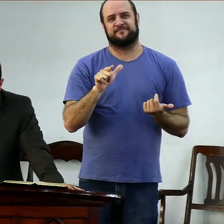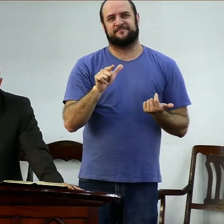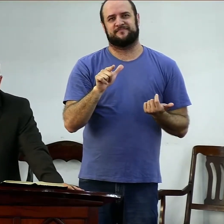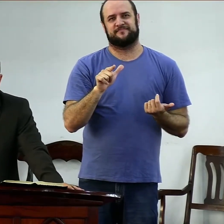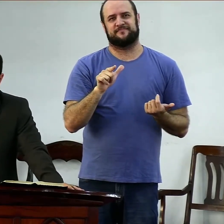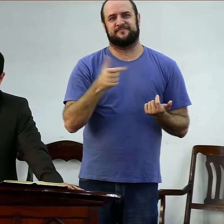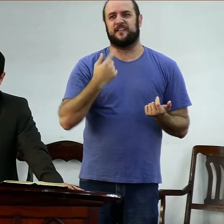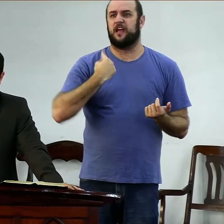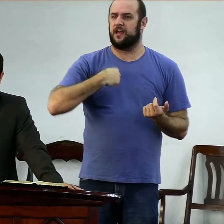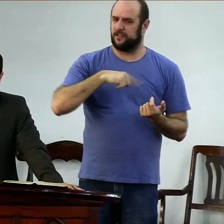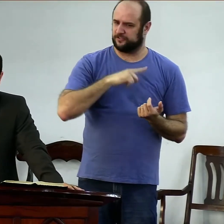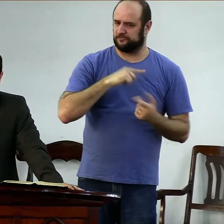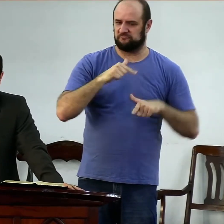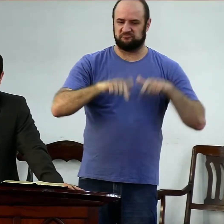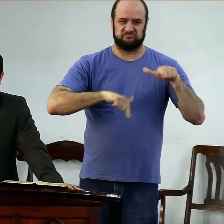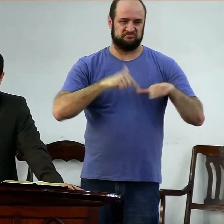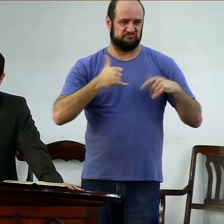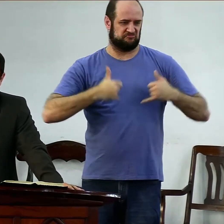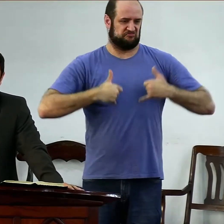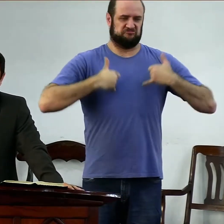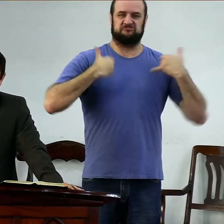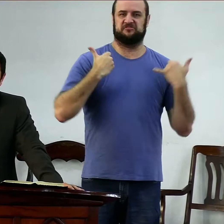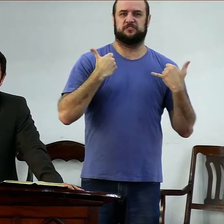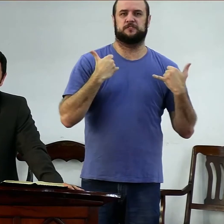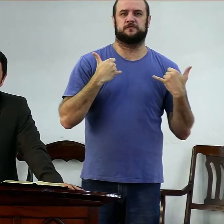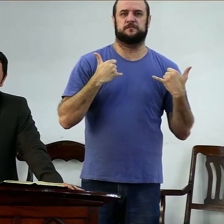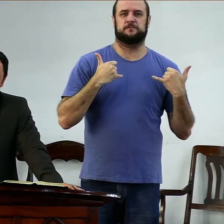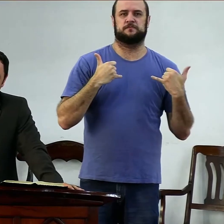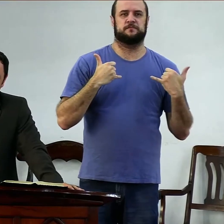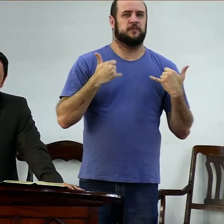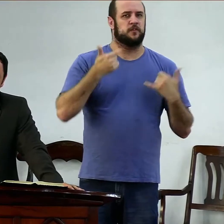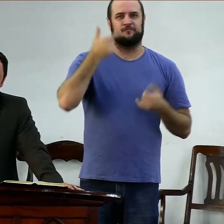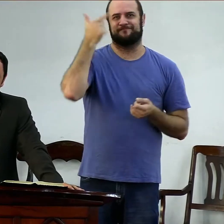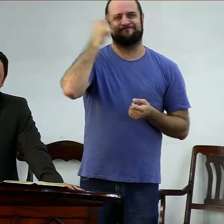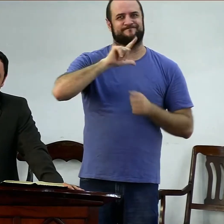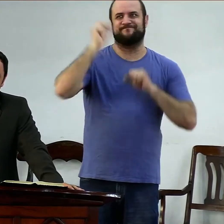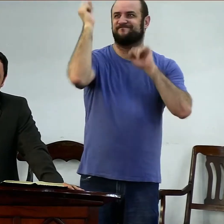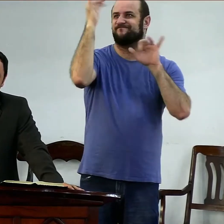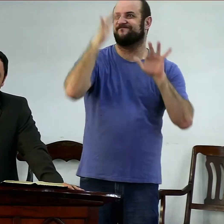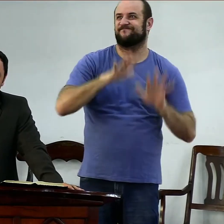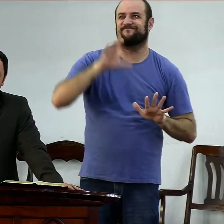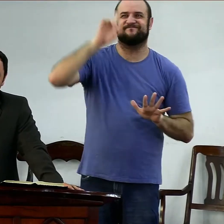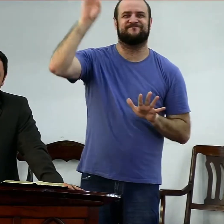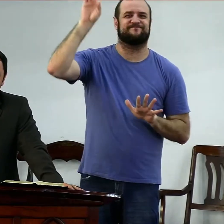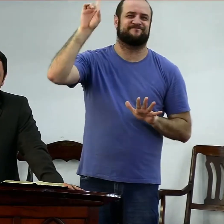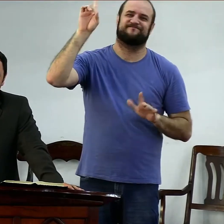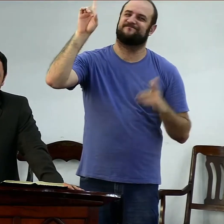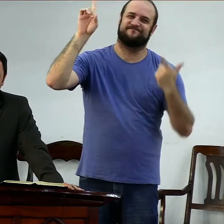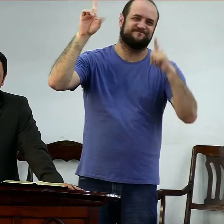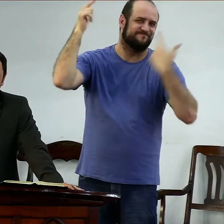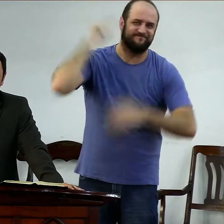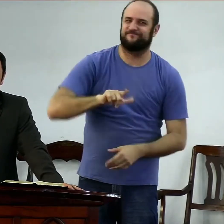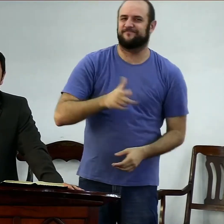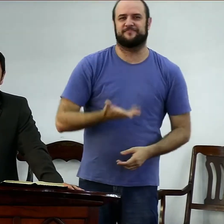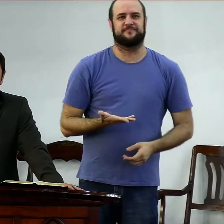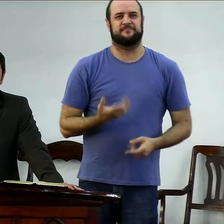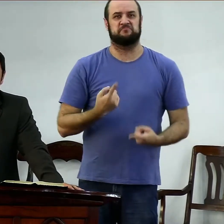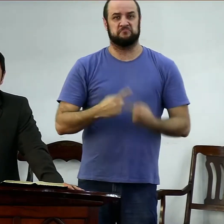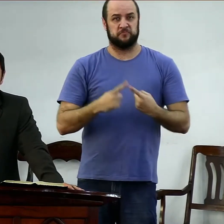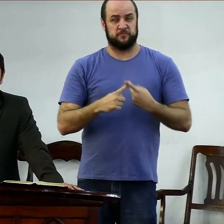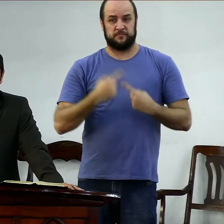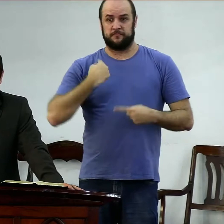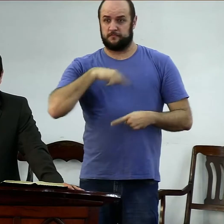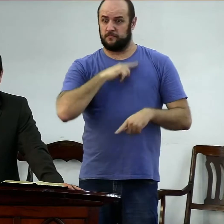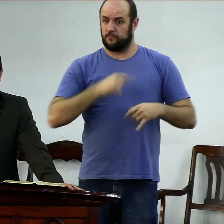Enquanto nós agimos assim, nós não vamos receber a providência de Deus, porque nós nos